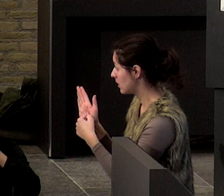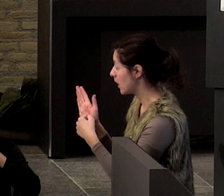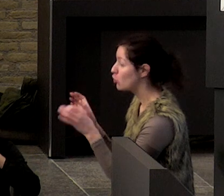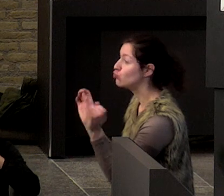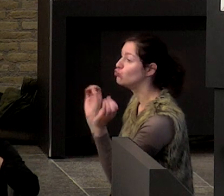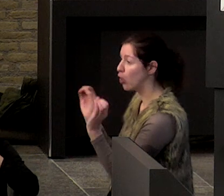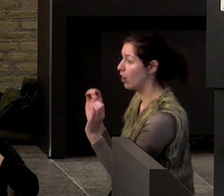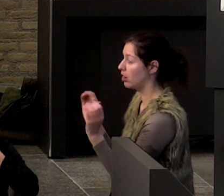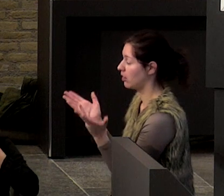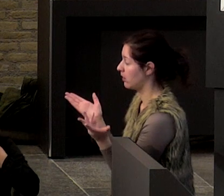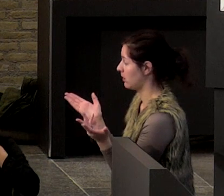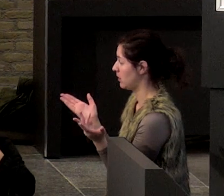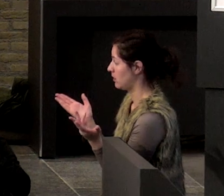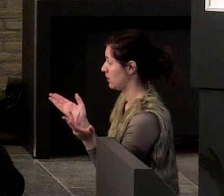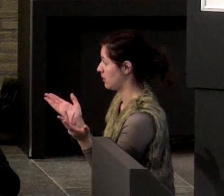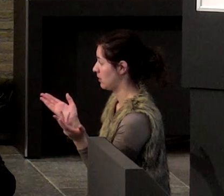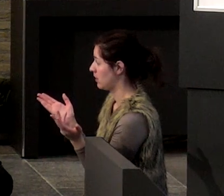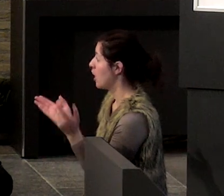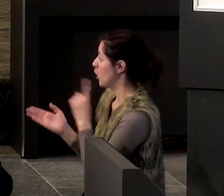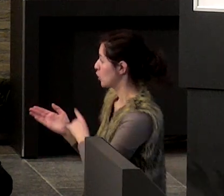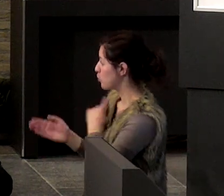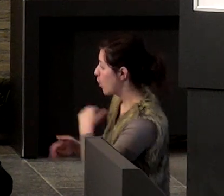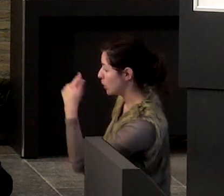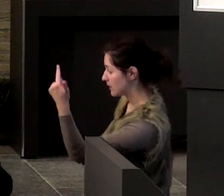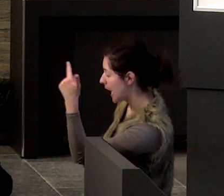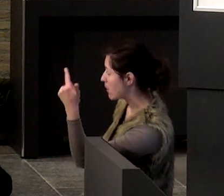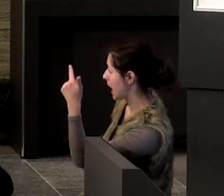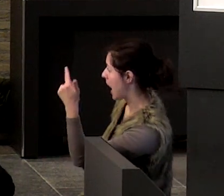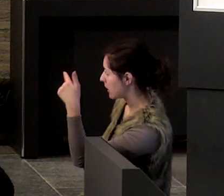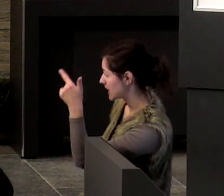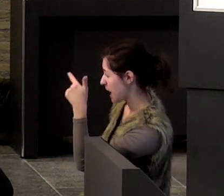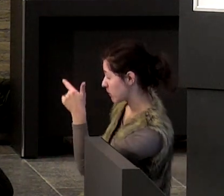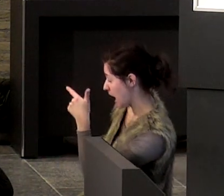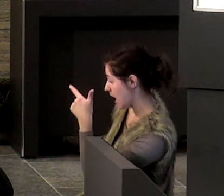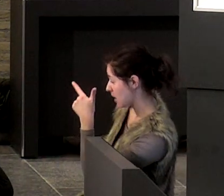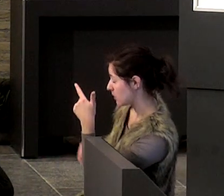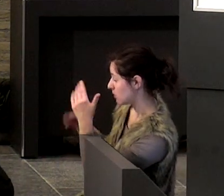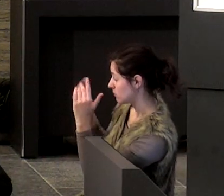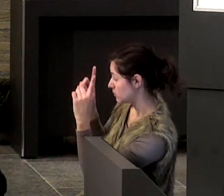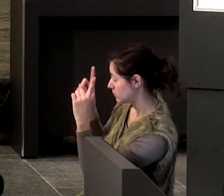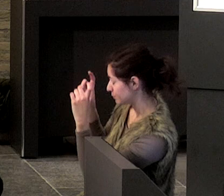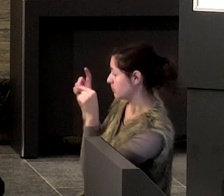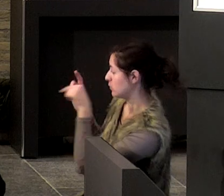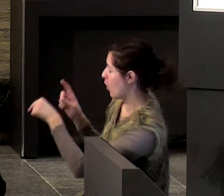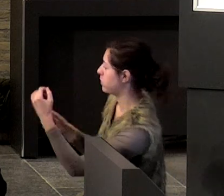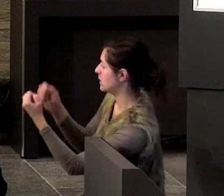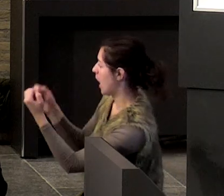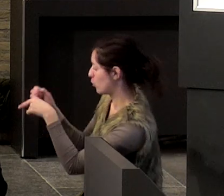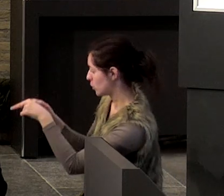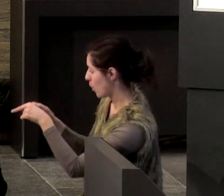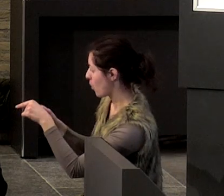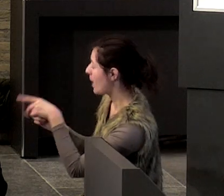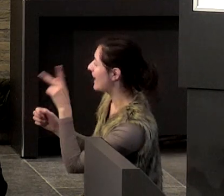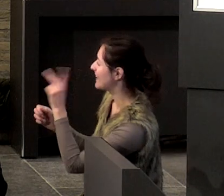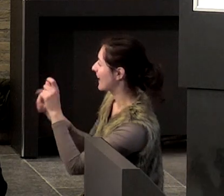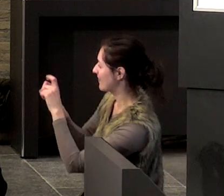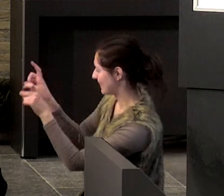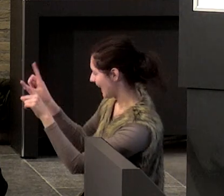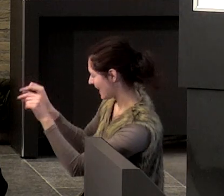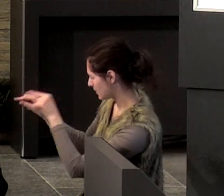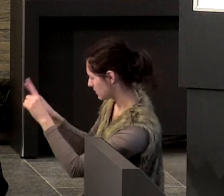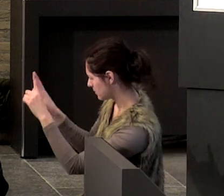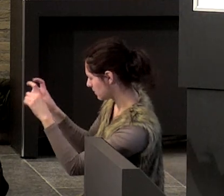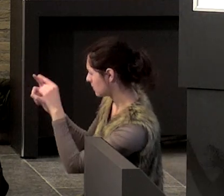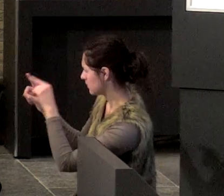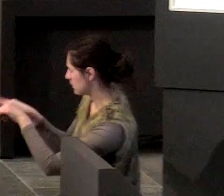Nul. Dat gaat met camera's. Die camera's fotograferen die auto die te snel rijdt. Het kenteken wordt gefotografeerd. Het kenteken gaat